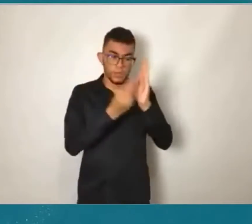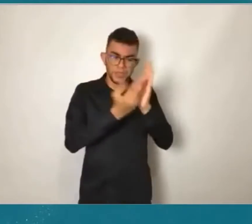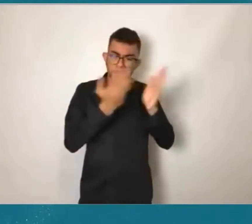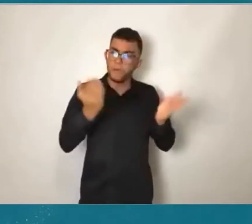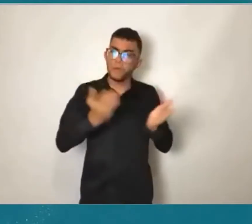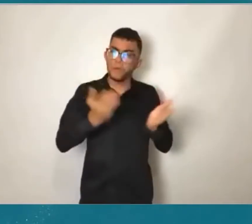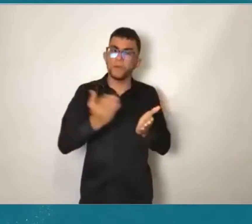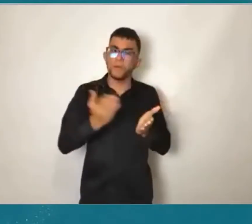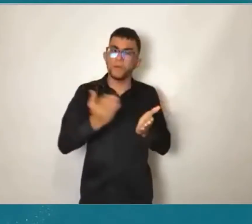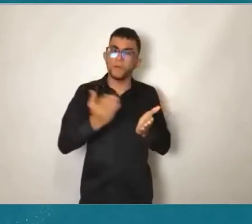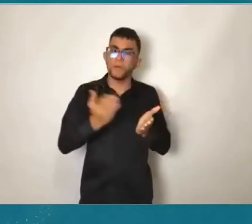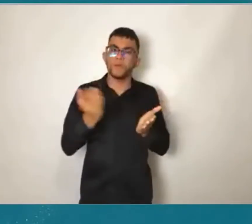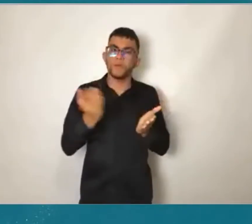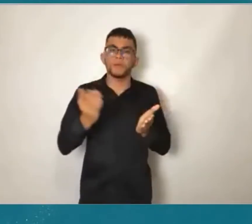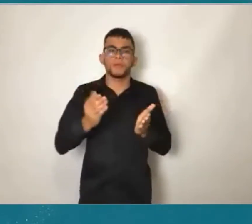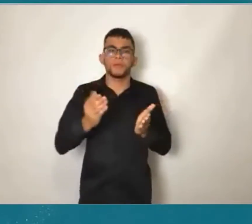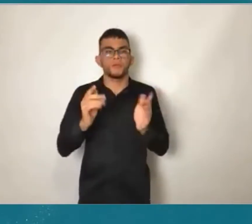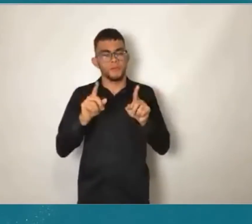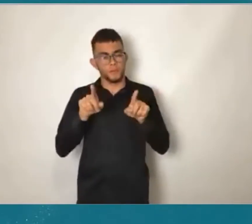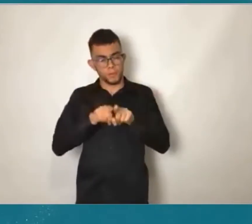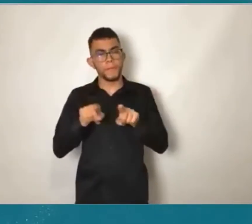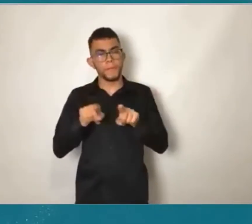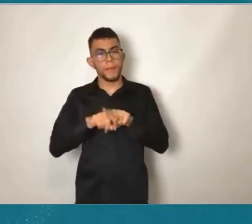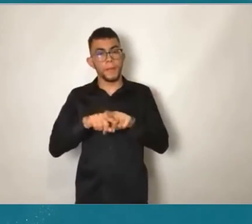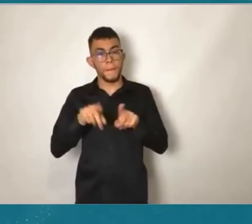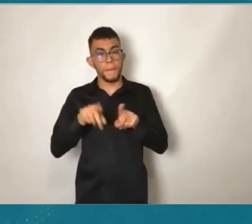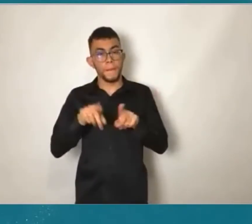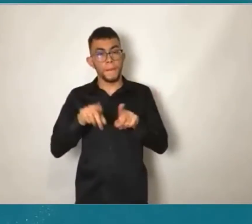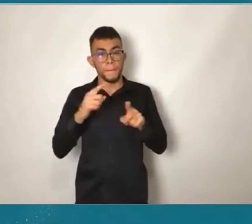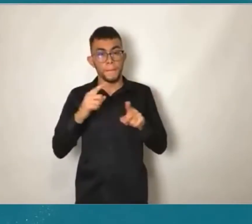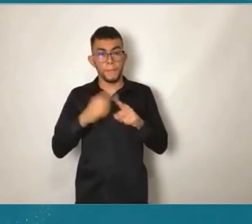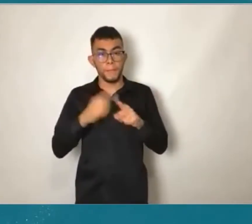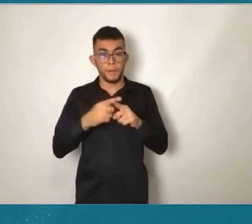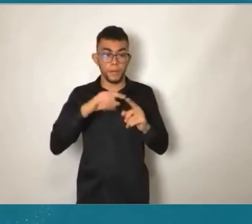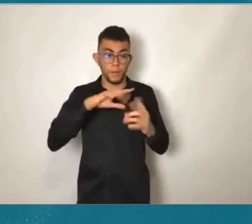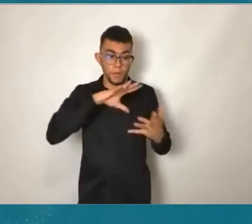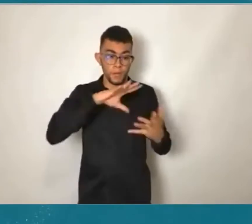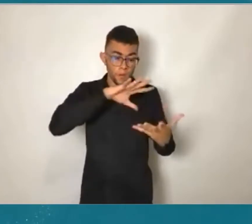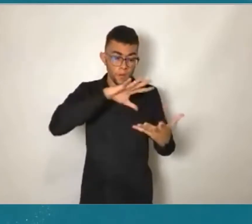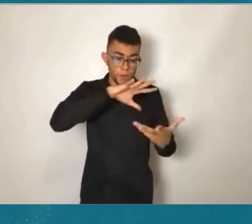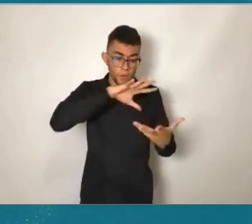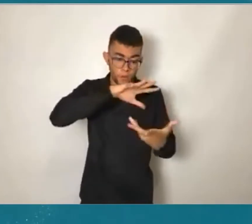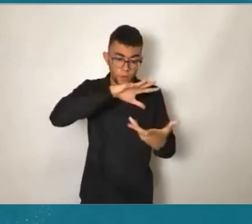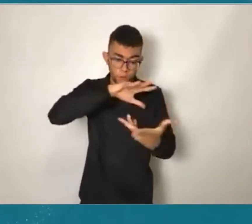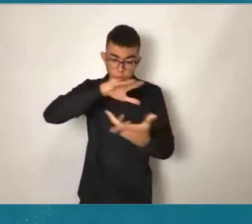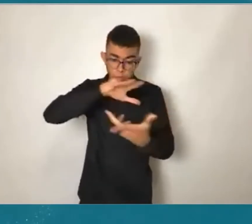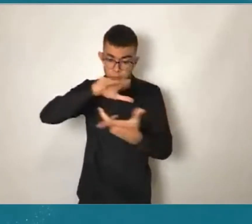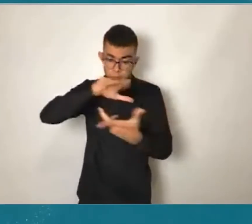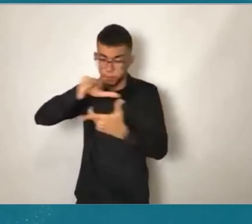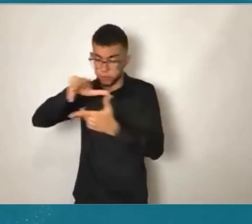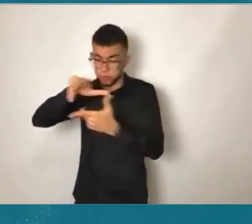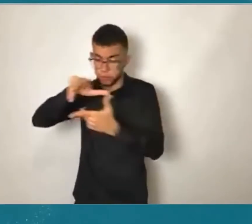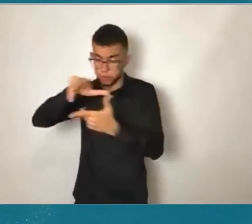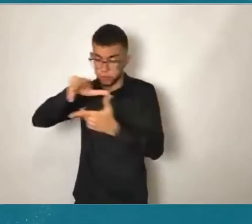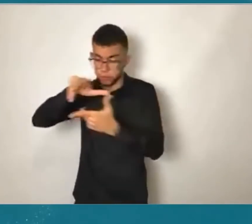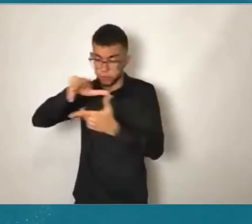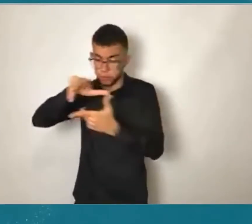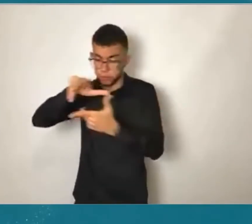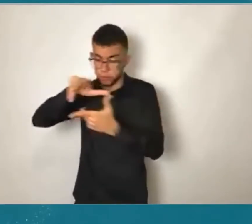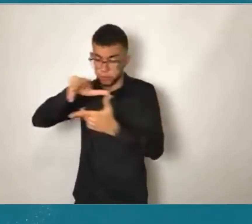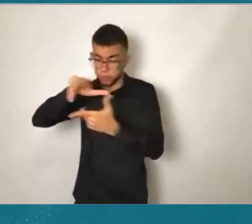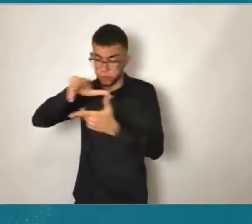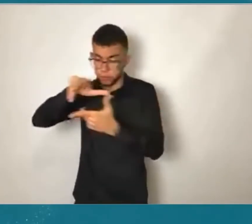nova e 2 ovelhas, e será tal abundância de leite que elas lhe darão, e comerá manteiga e mel, comerá todo o restante do